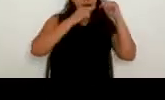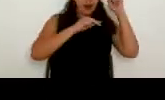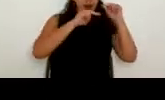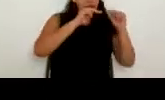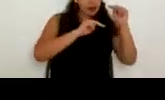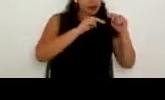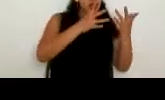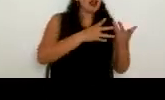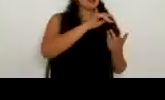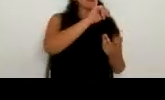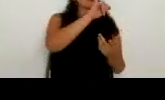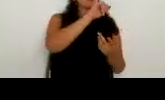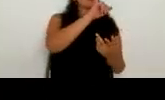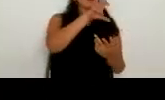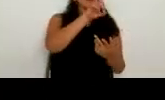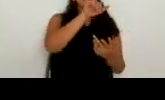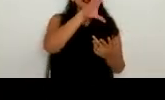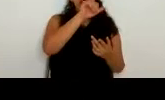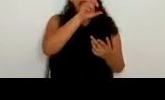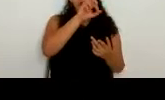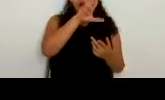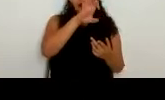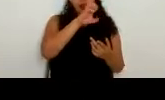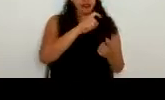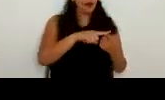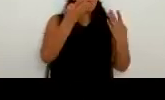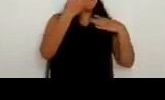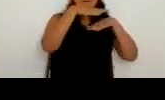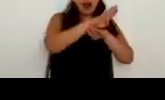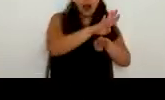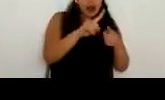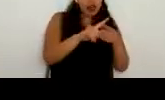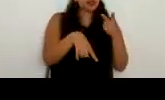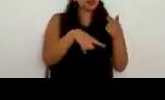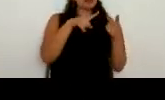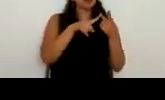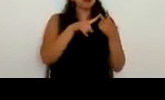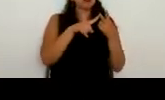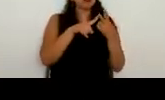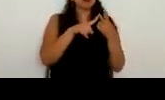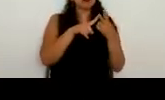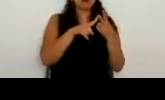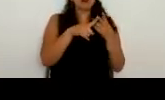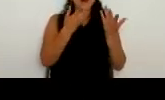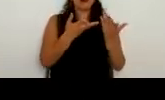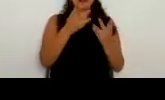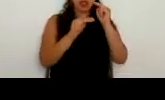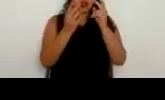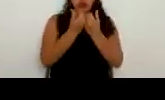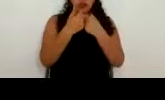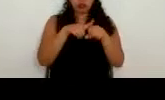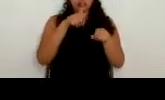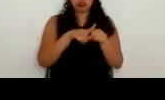algunos otros indicadores de instituciones que hacen clasificaciones económicas y bueno aquí